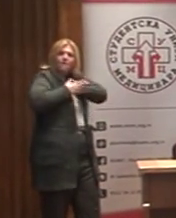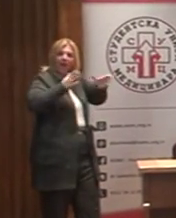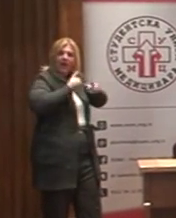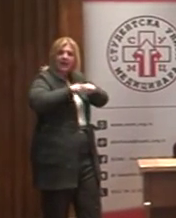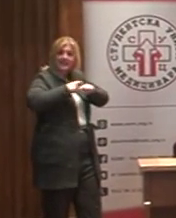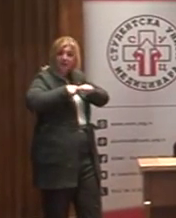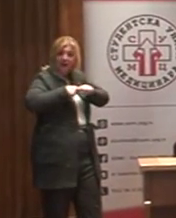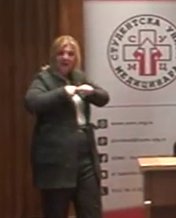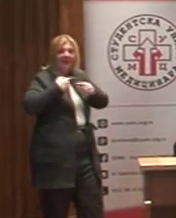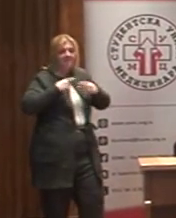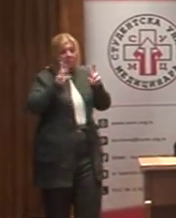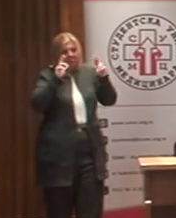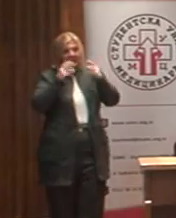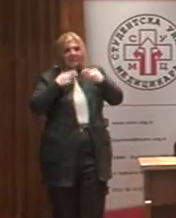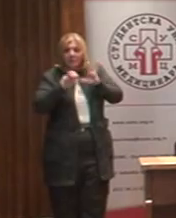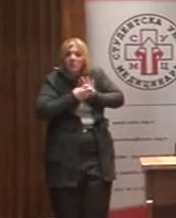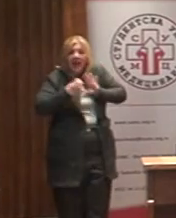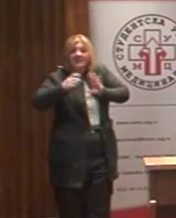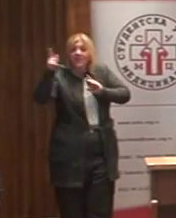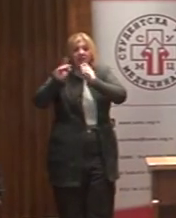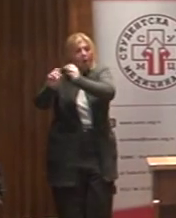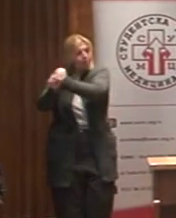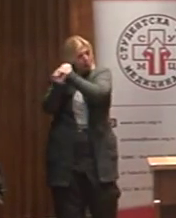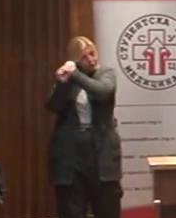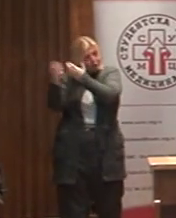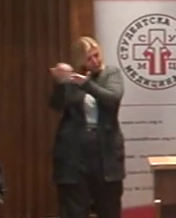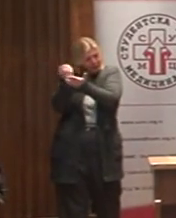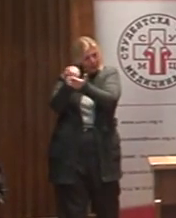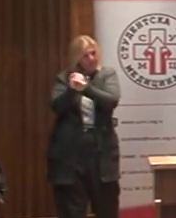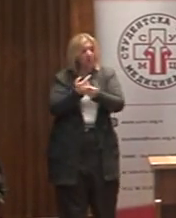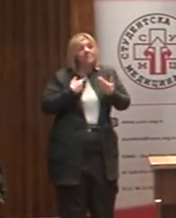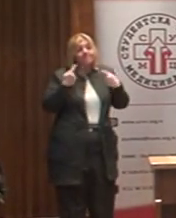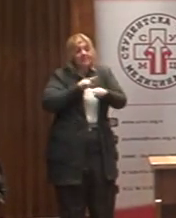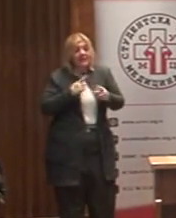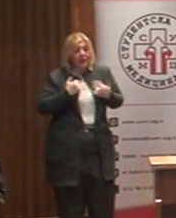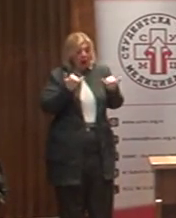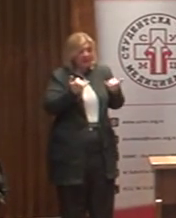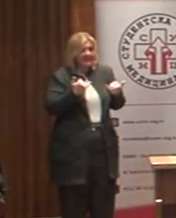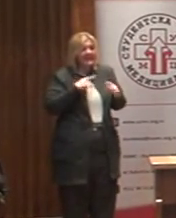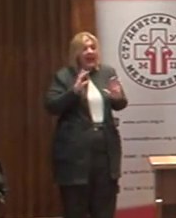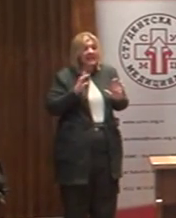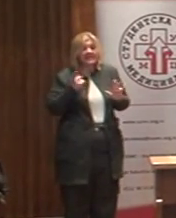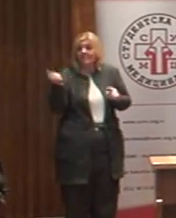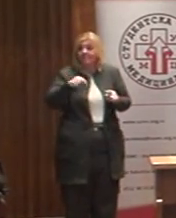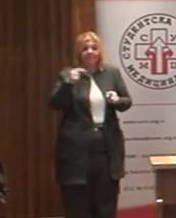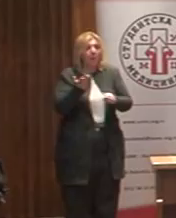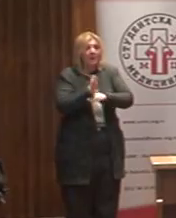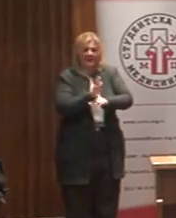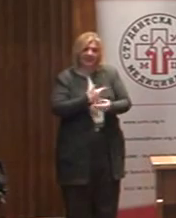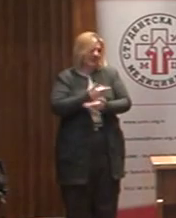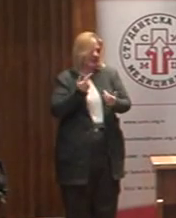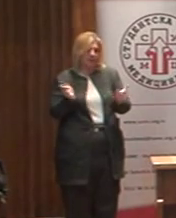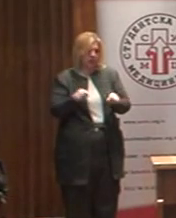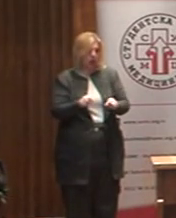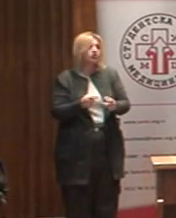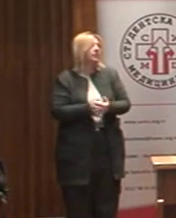da ćemo nastaviti da imaće njihovu podršku i dalje. Nažalost, trenutno nijedan predsjednik nije došao, oni su imali obaveza, ali šalju sve